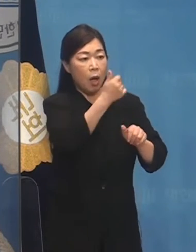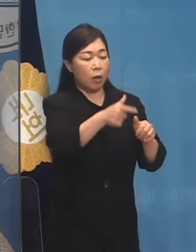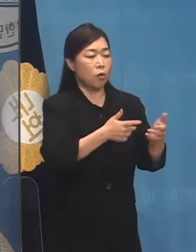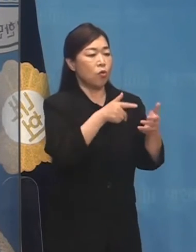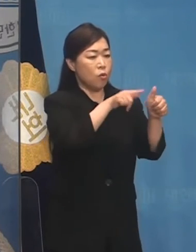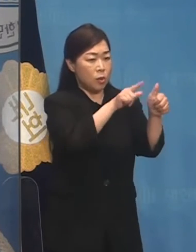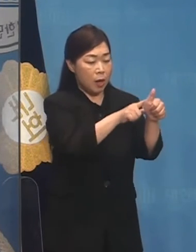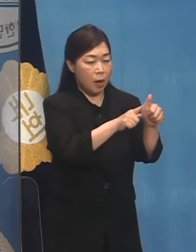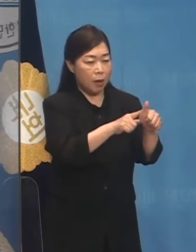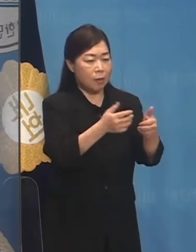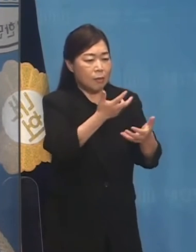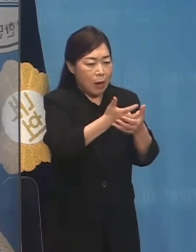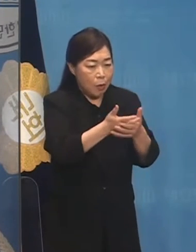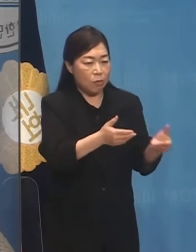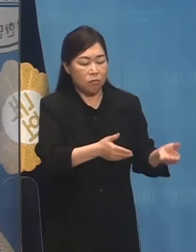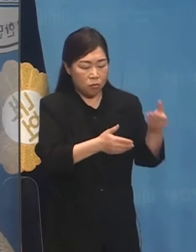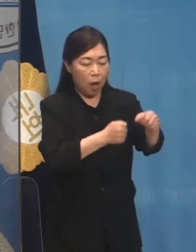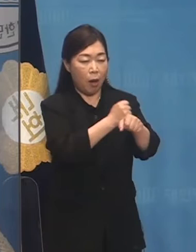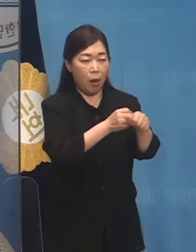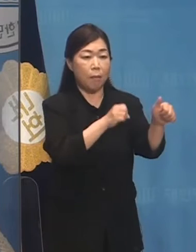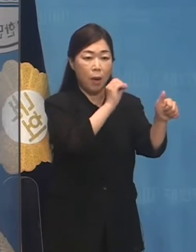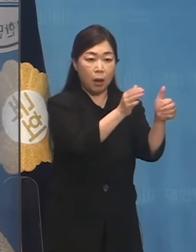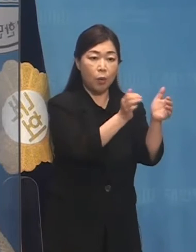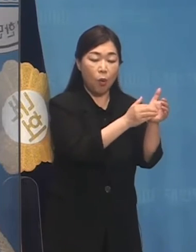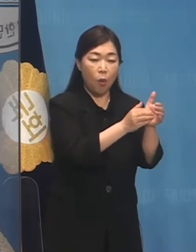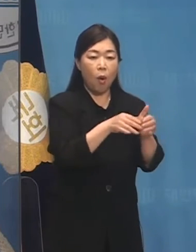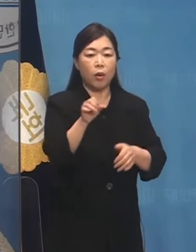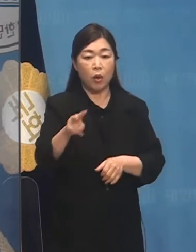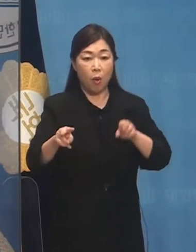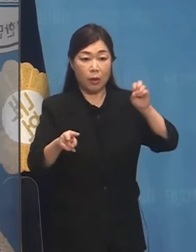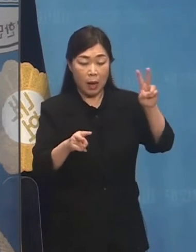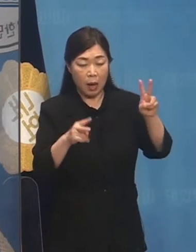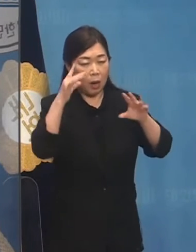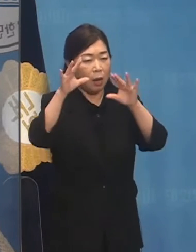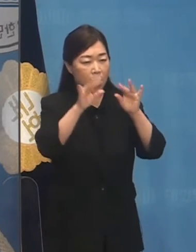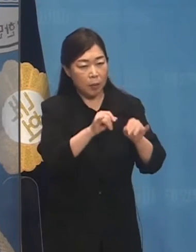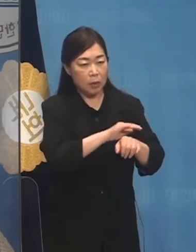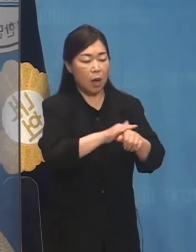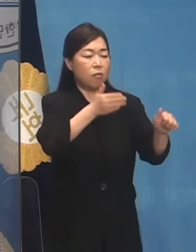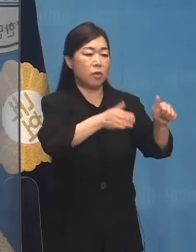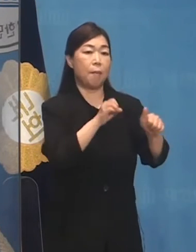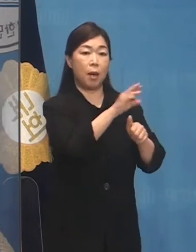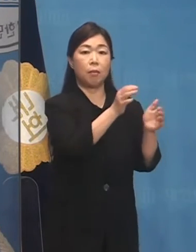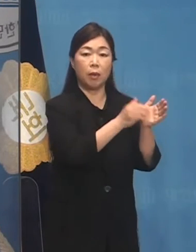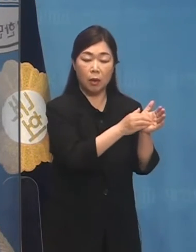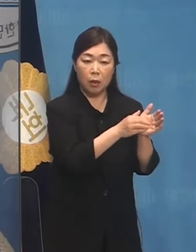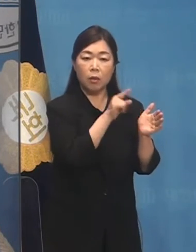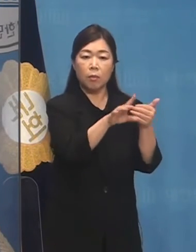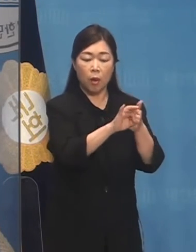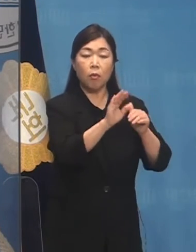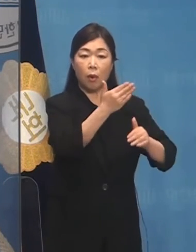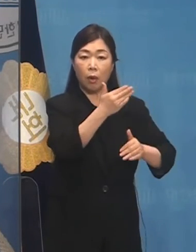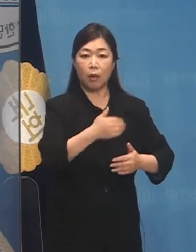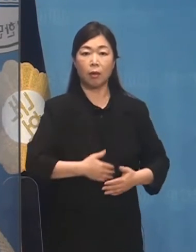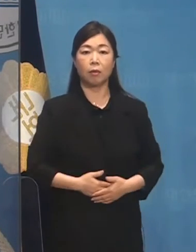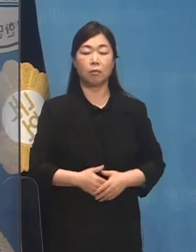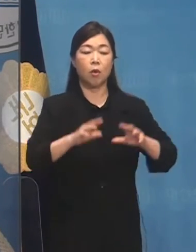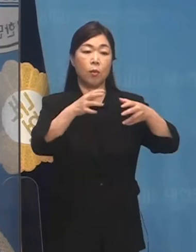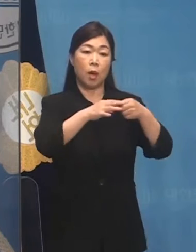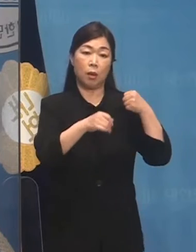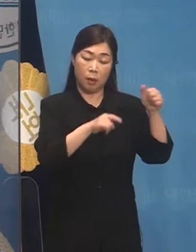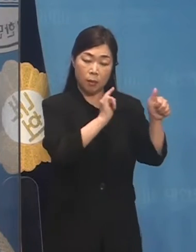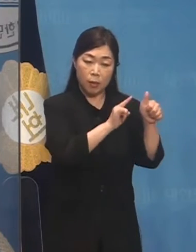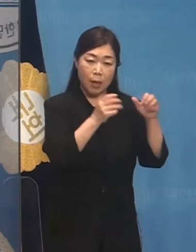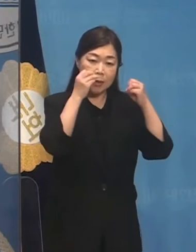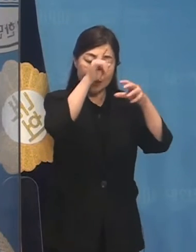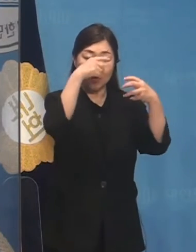자료를 제출할 것과 함께 여야의 조속하고 원만한 합의를 촉구하셨습니다. 그렇게 하면 됩니다. 국민의힘은